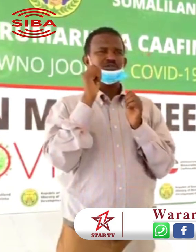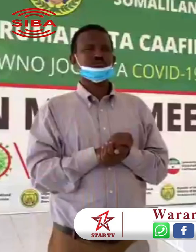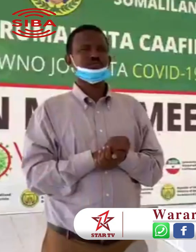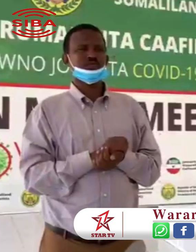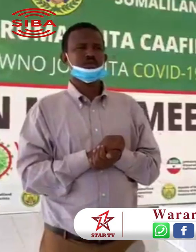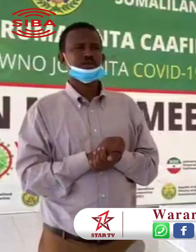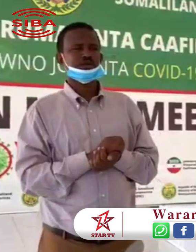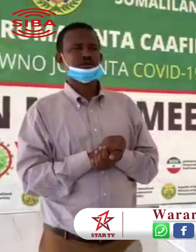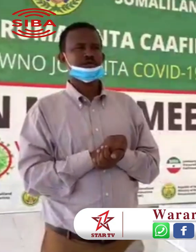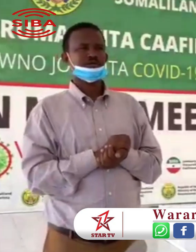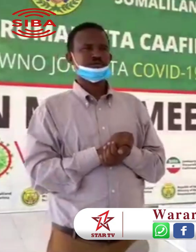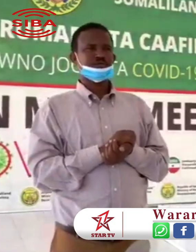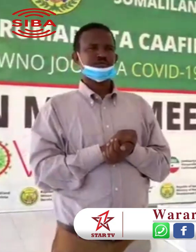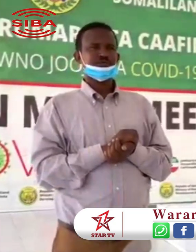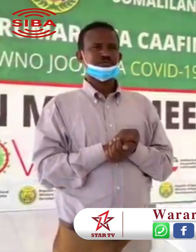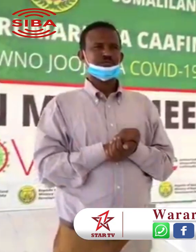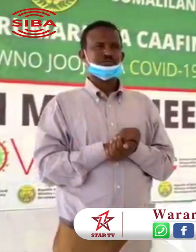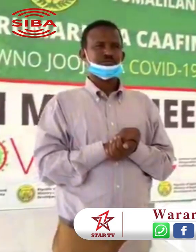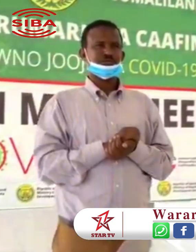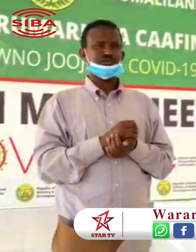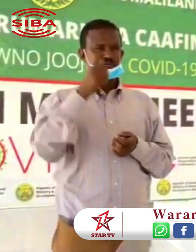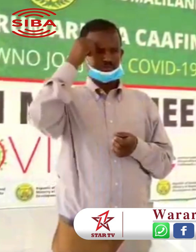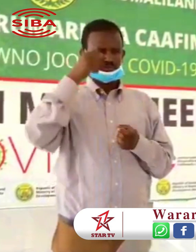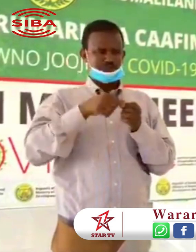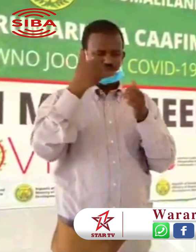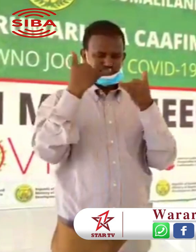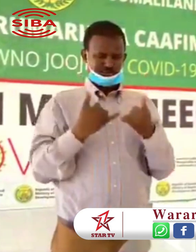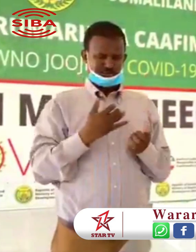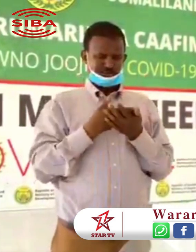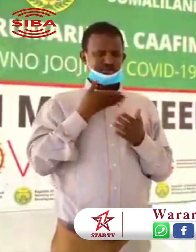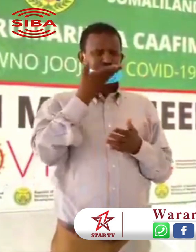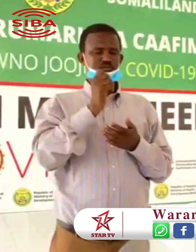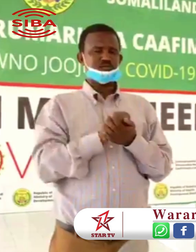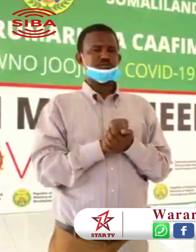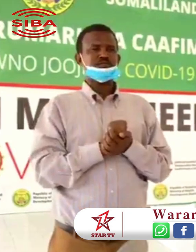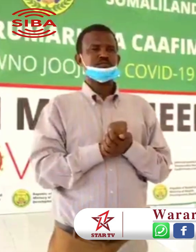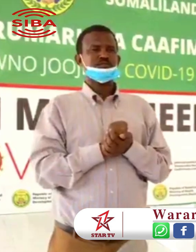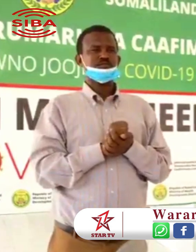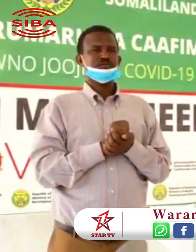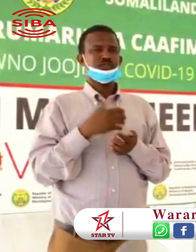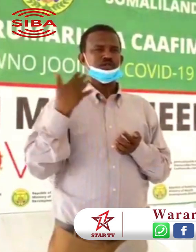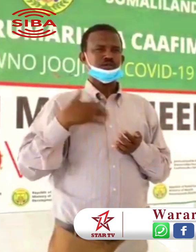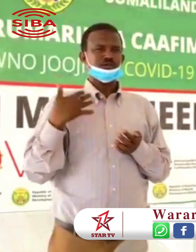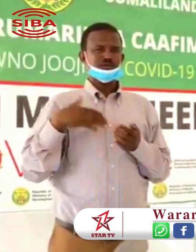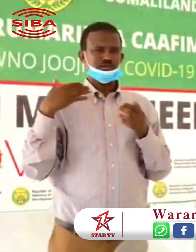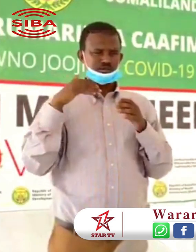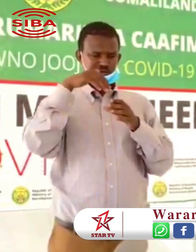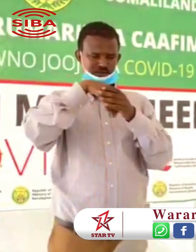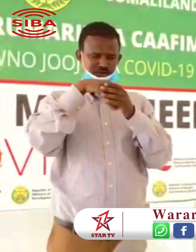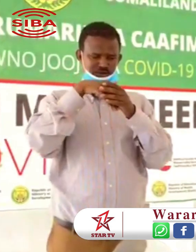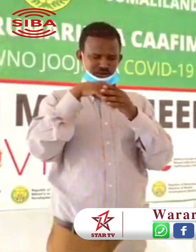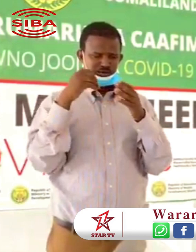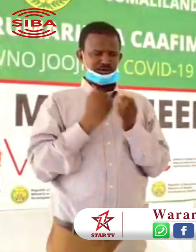699 qof arinta kale ee jirta waxa weeye dadkii ku jiray cudur meeshan lagu daweeyay cudurka hal